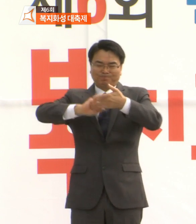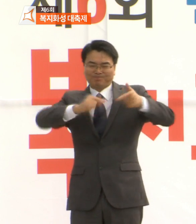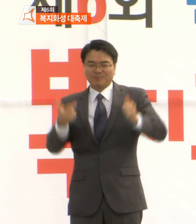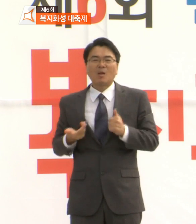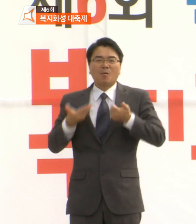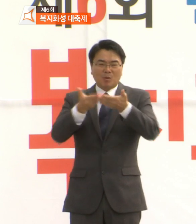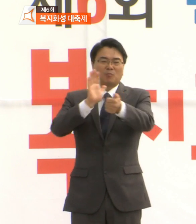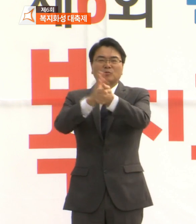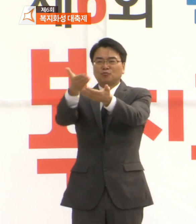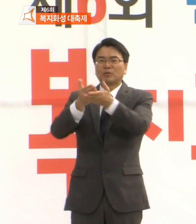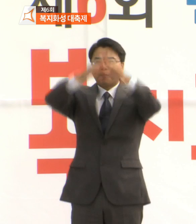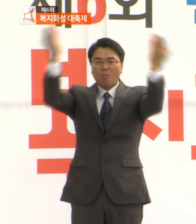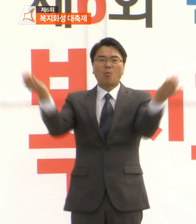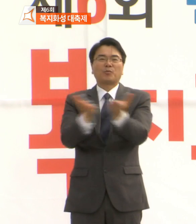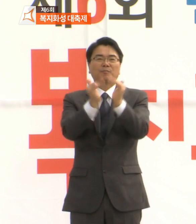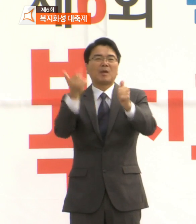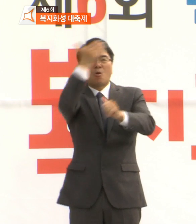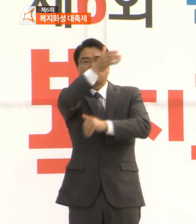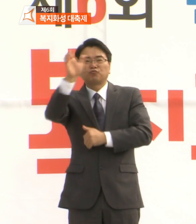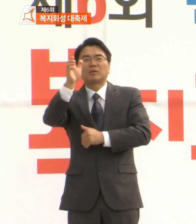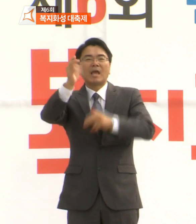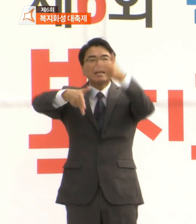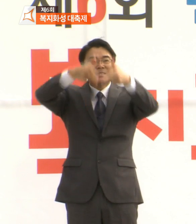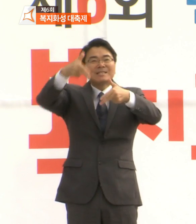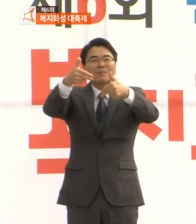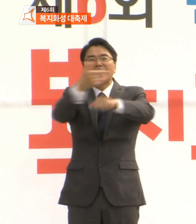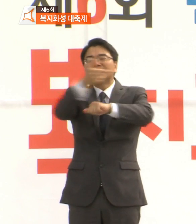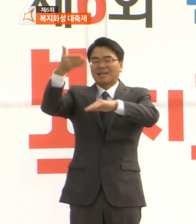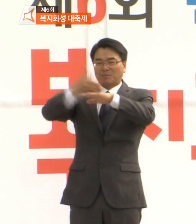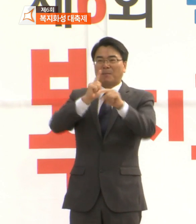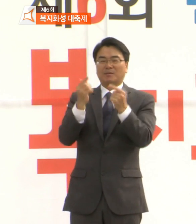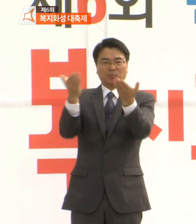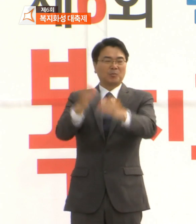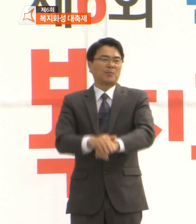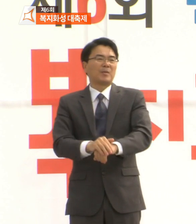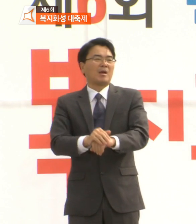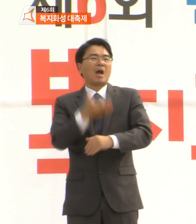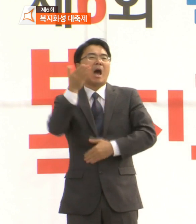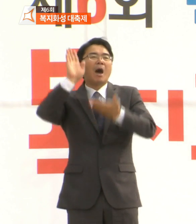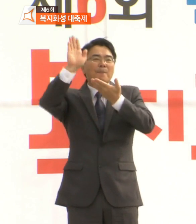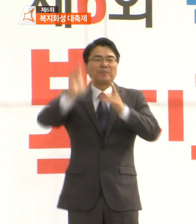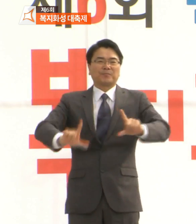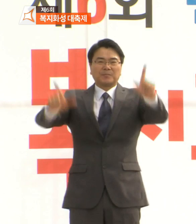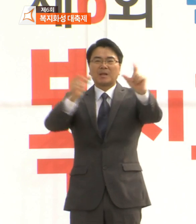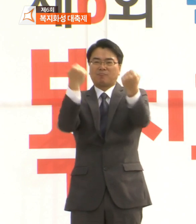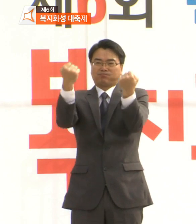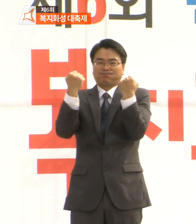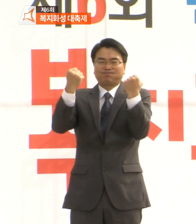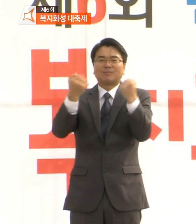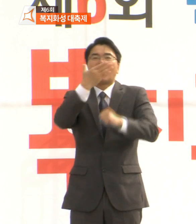협조해 주신 모든 분들과 후원해 주신 기업체에 깊은 감사를 드리며 여러분의 앞날에